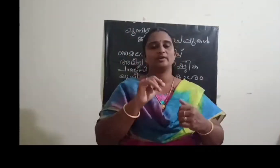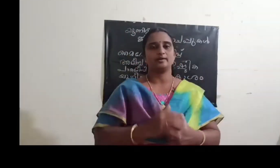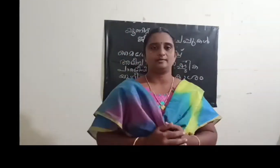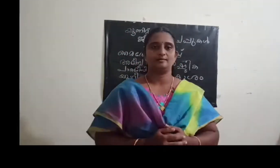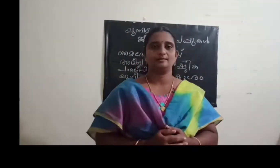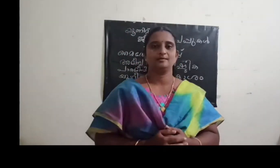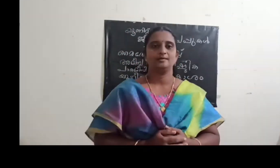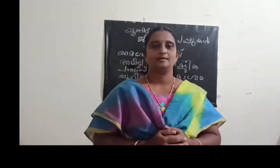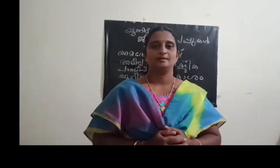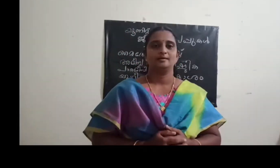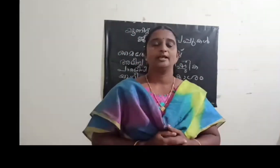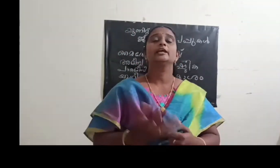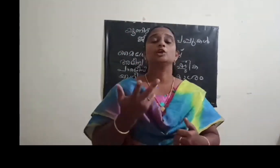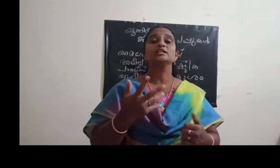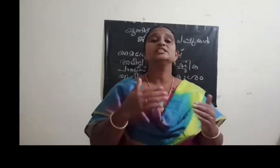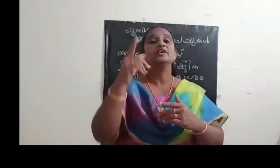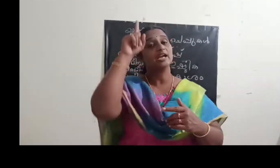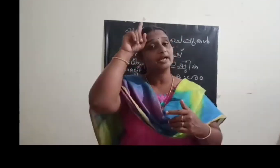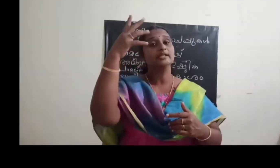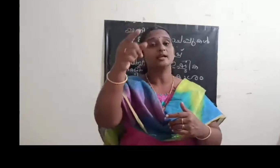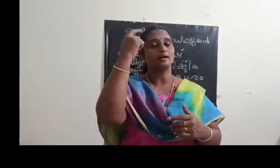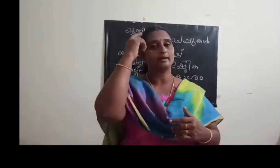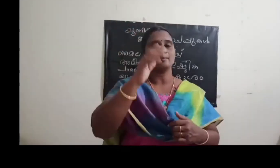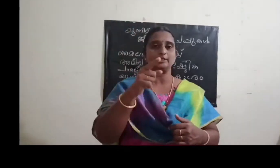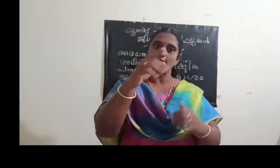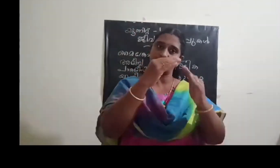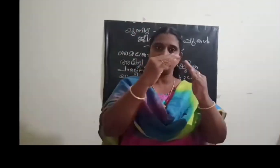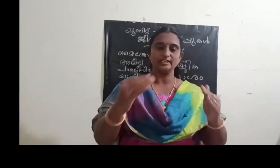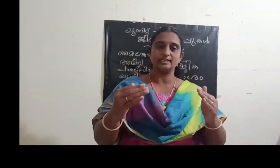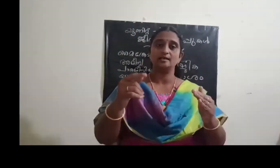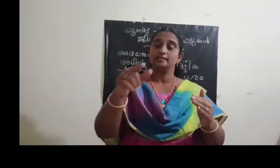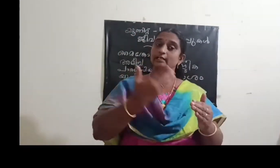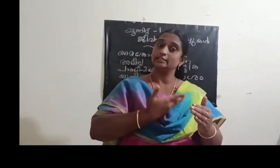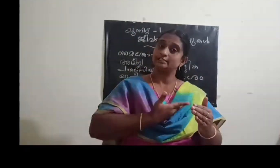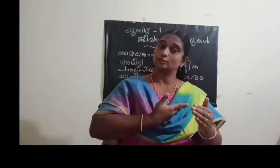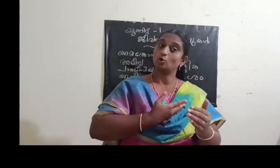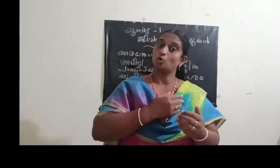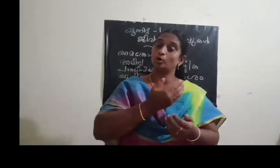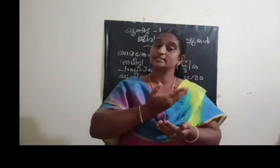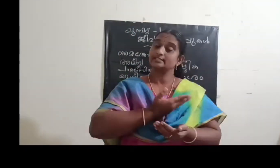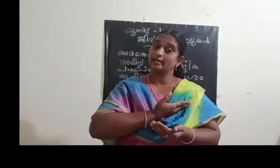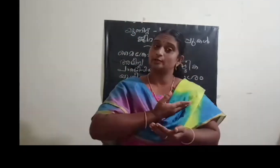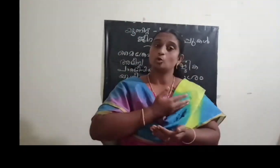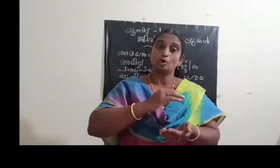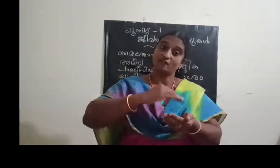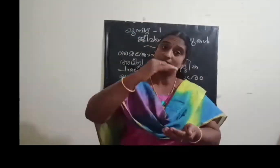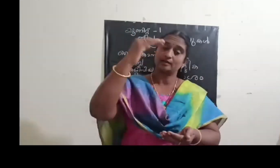വ്യത്യസ്തതയുള്ളവയാണ്. ഏതൊക്കെ ജീവികളെ നിങ്ങൾക്കറിയാം? നിങ്ങളുടെ വീട്ടിൽ നിങ്ങൾ ഇഷ്ടത്തോടെ സ്നേഹത്തോടെ